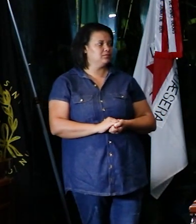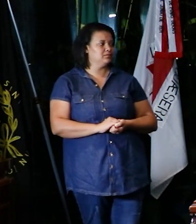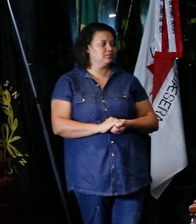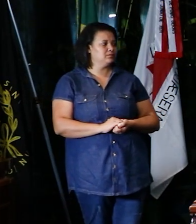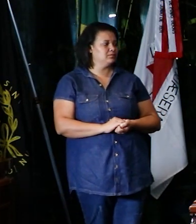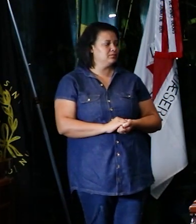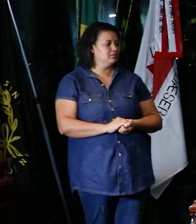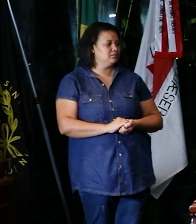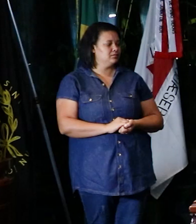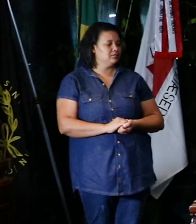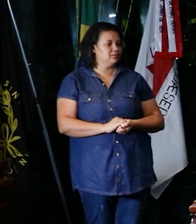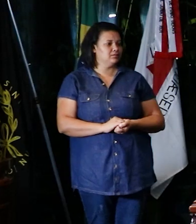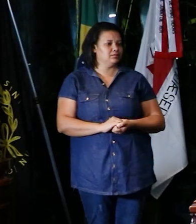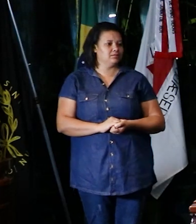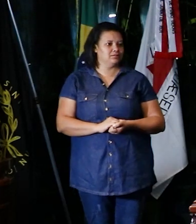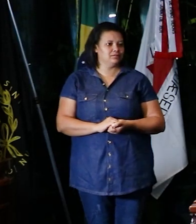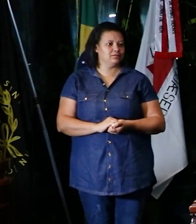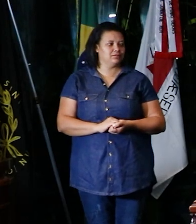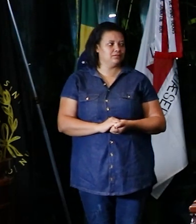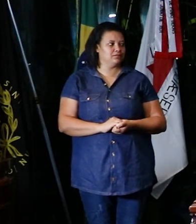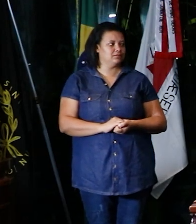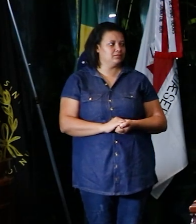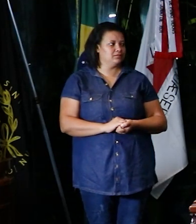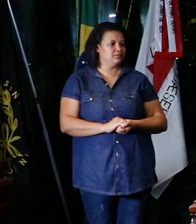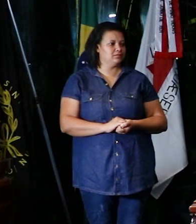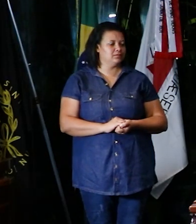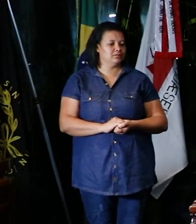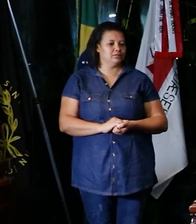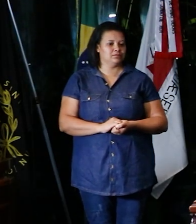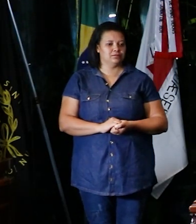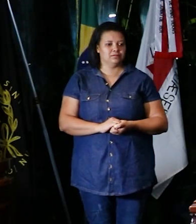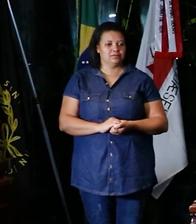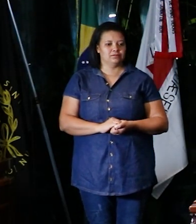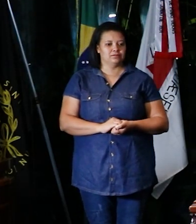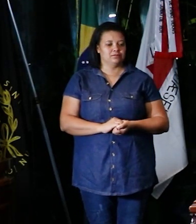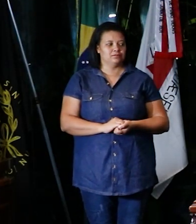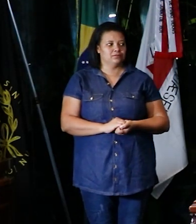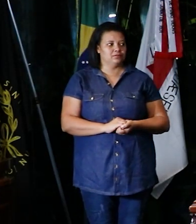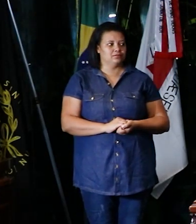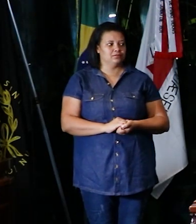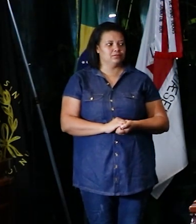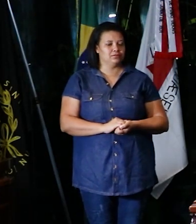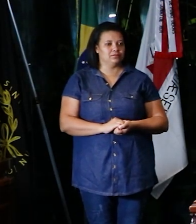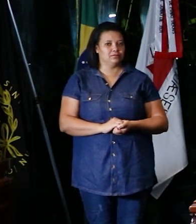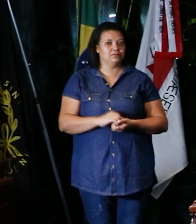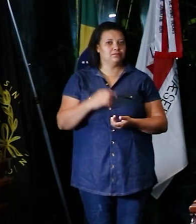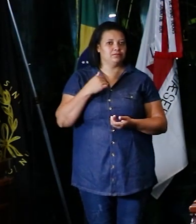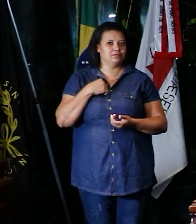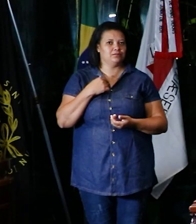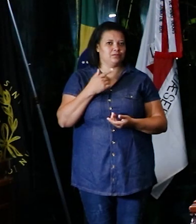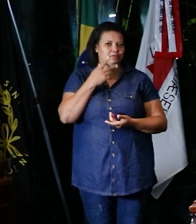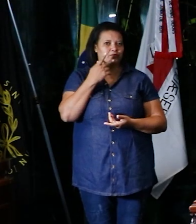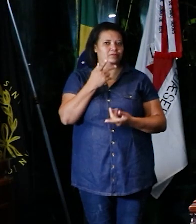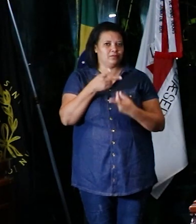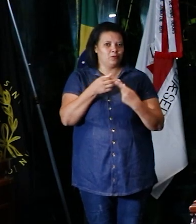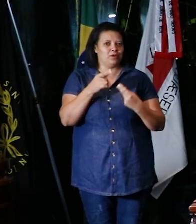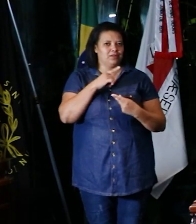Não sei se vai servir demais, mas do que eu ia falar, as coisas estão aí.